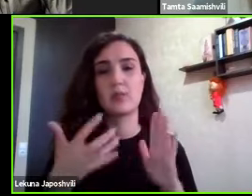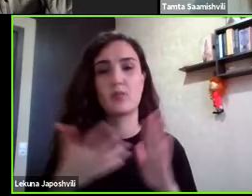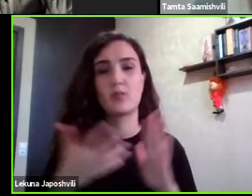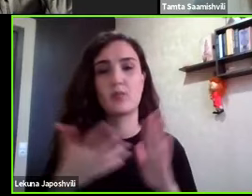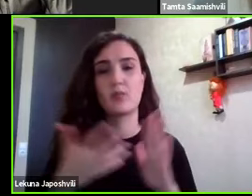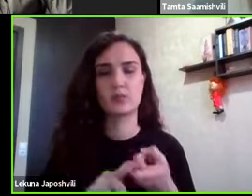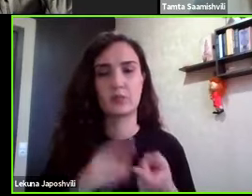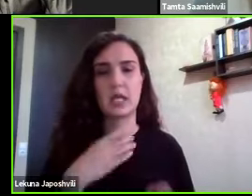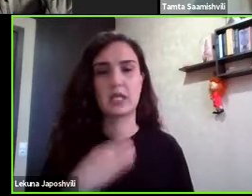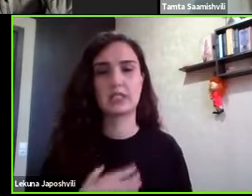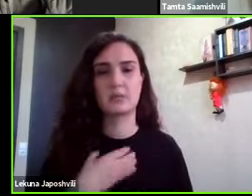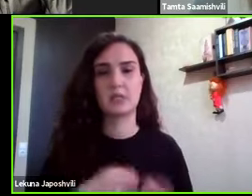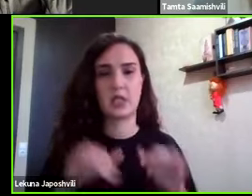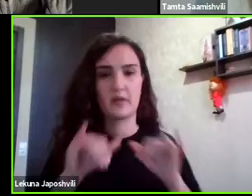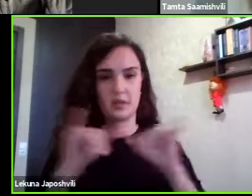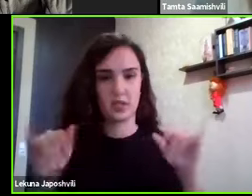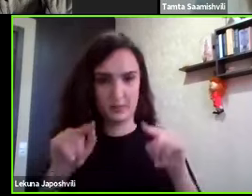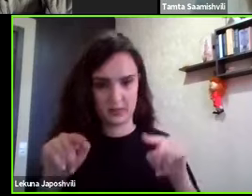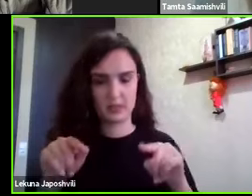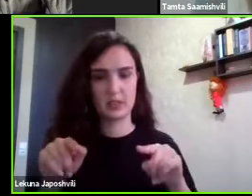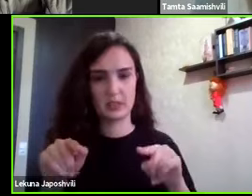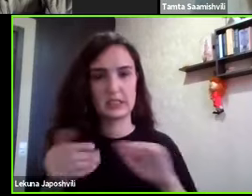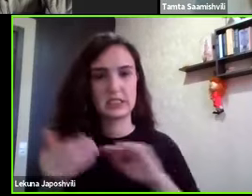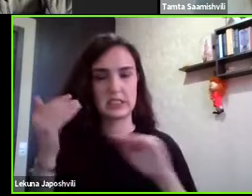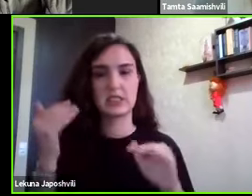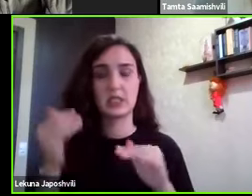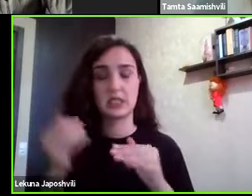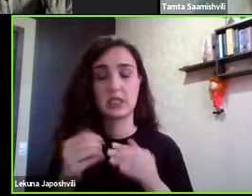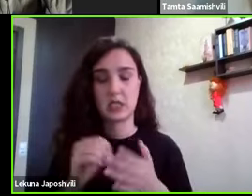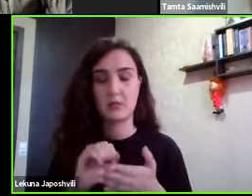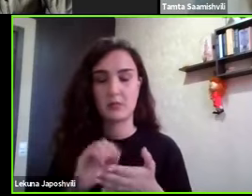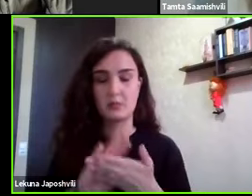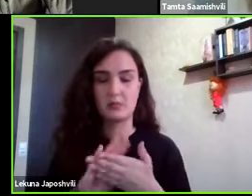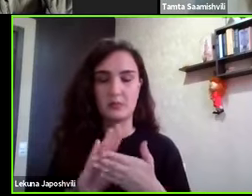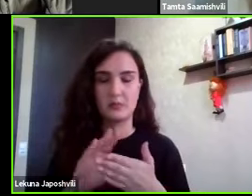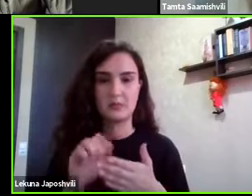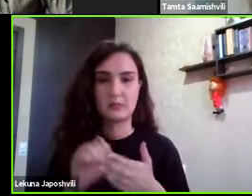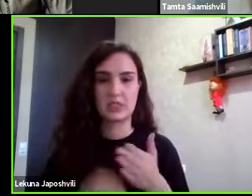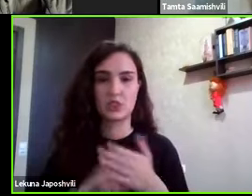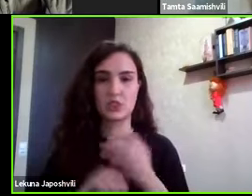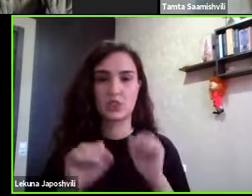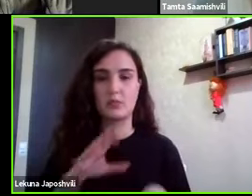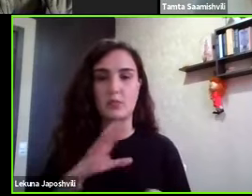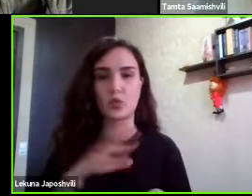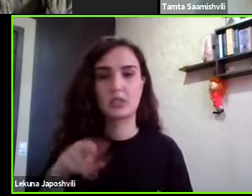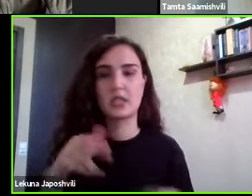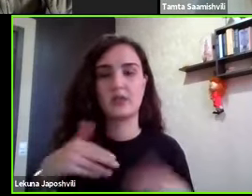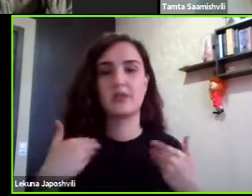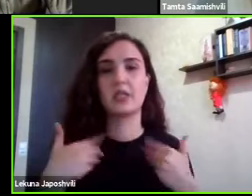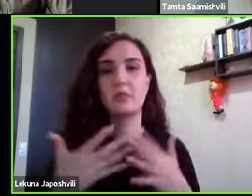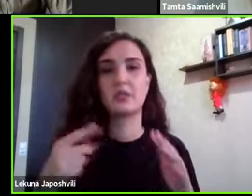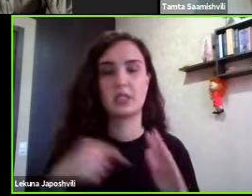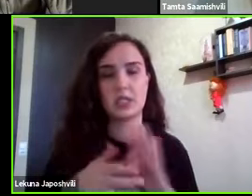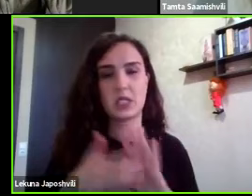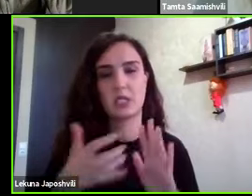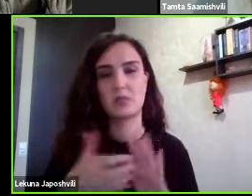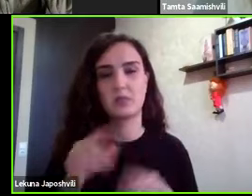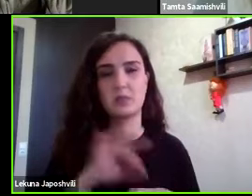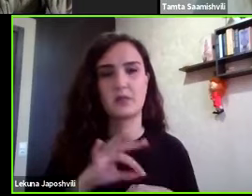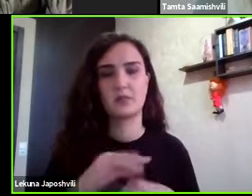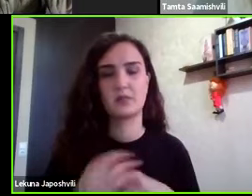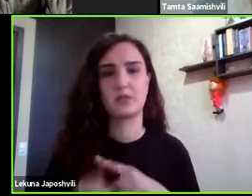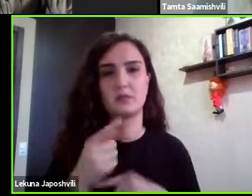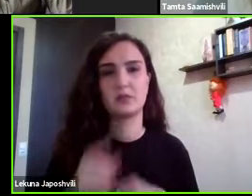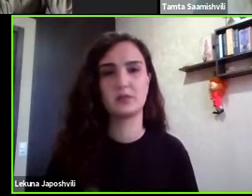არის ასთმის განვითარებასთან, აი წინაპირობა შეიძლება იყოს დ-ვიტამინის ნაკლებობაც ამ დაავადების